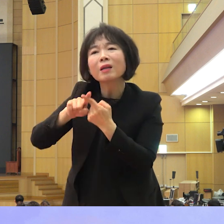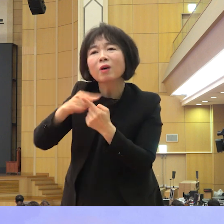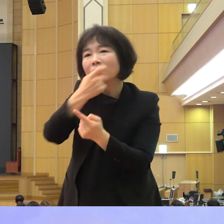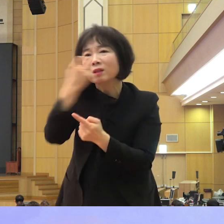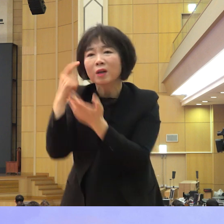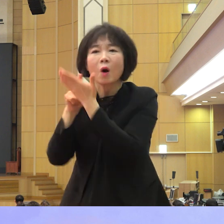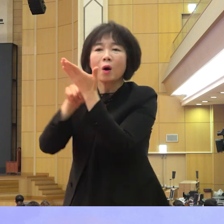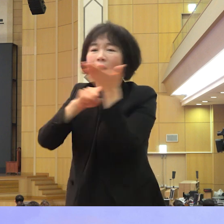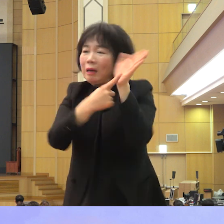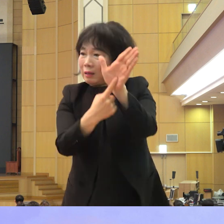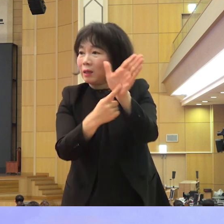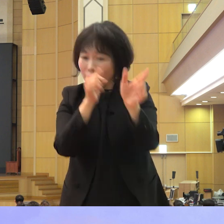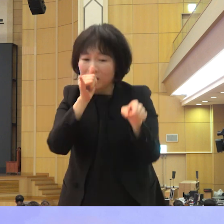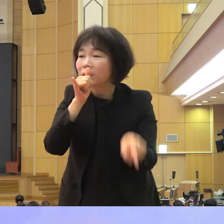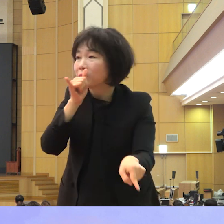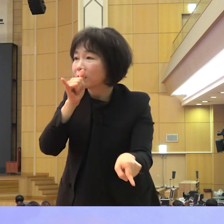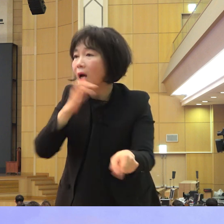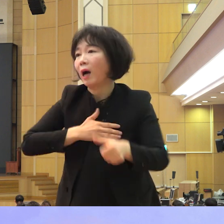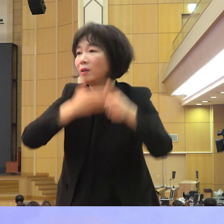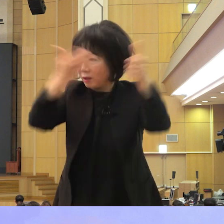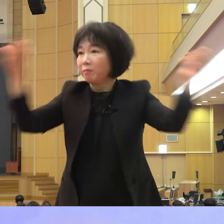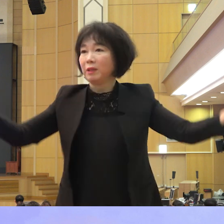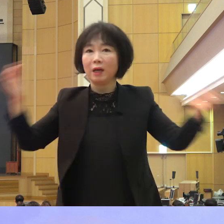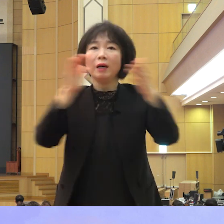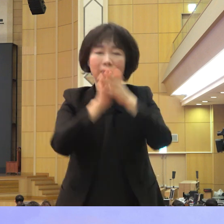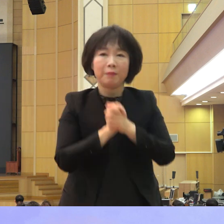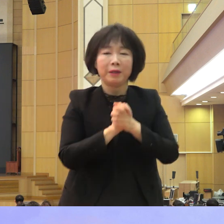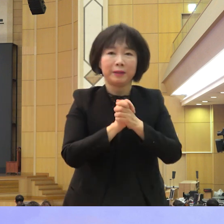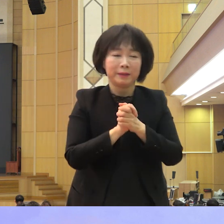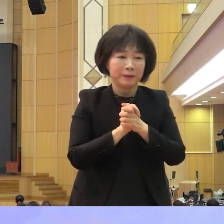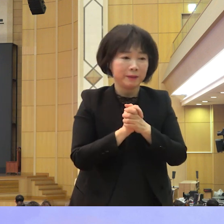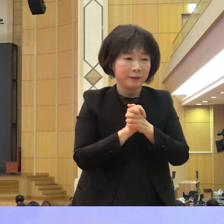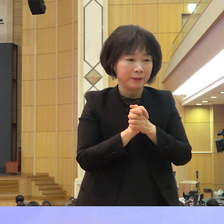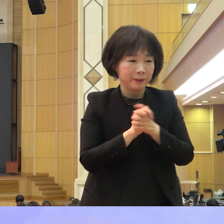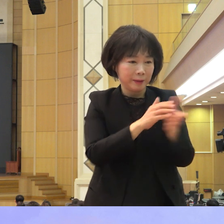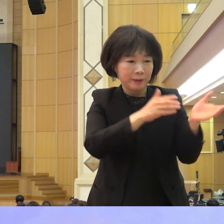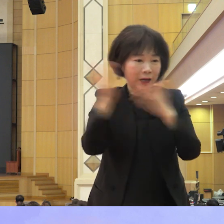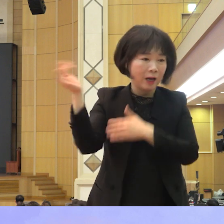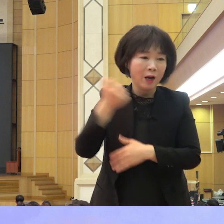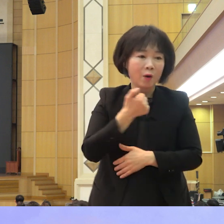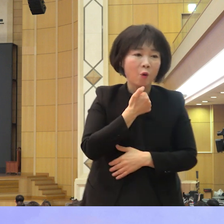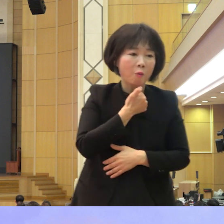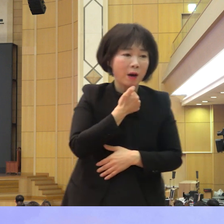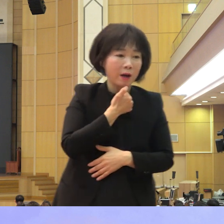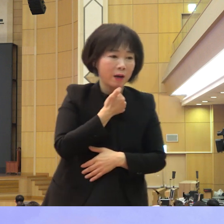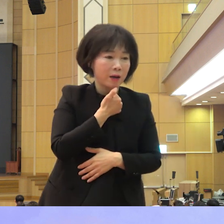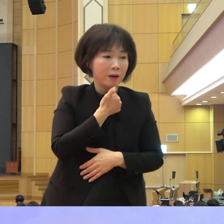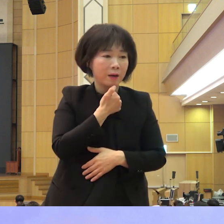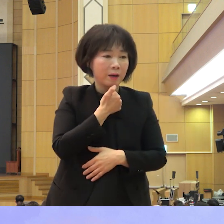것이었다 라는 것을 여러분에게 말씀을 드린 것입니다. 로마서 3장 21절을 가볼까요?